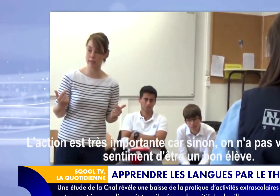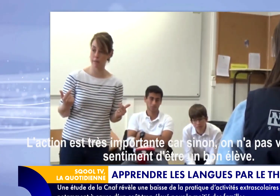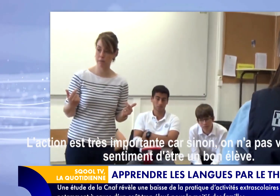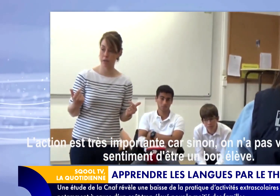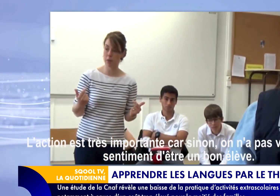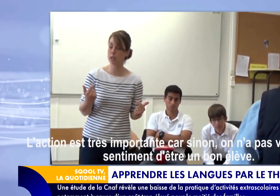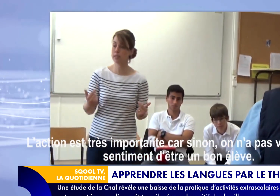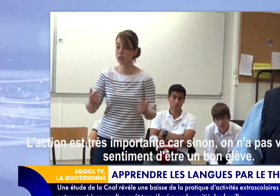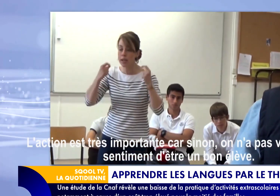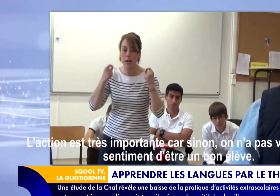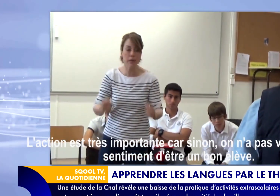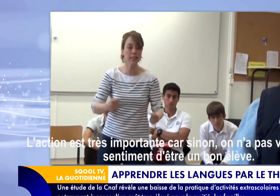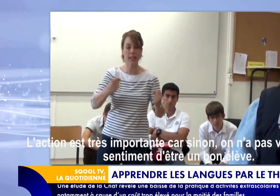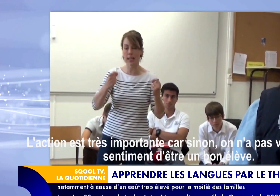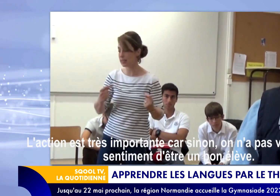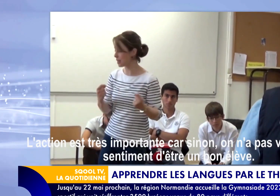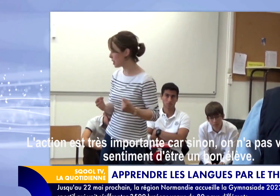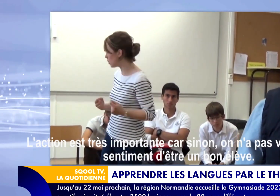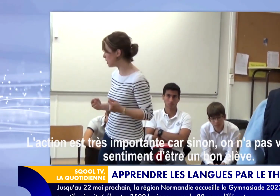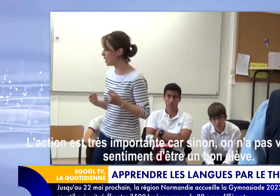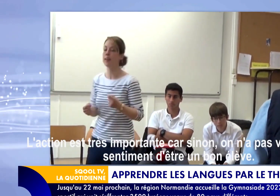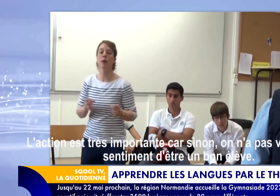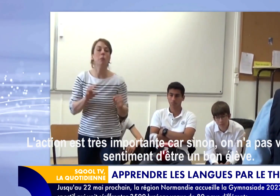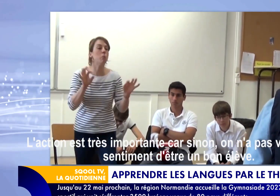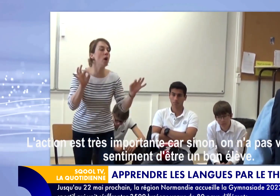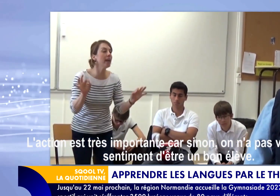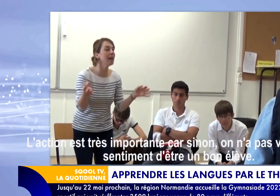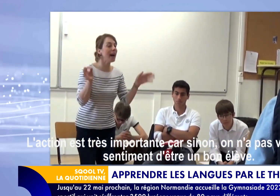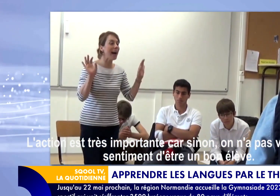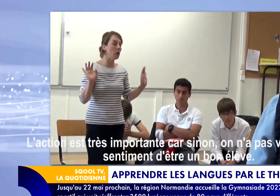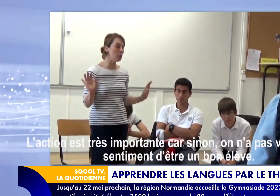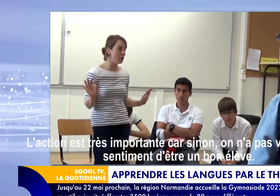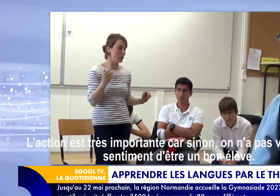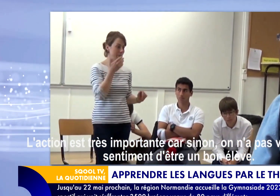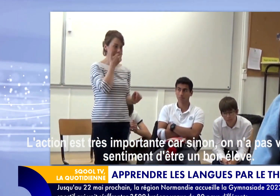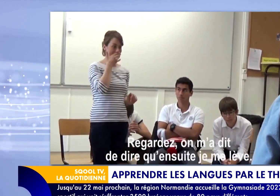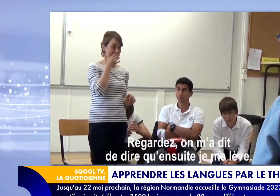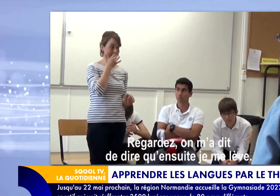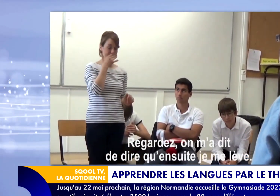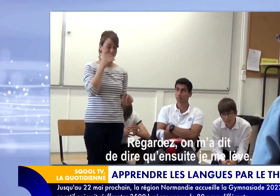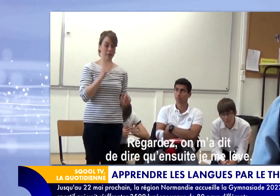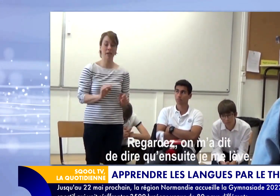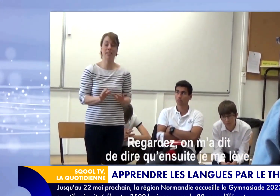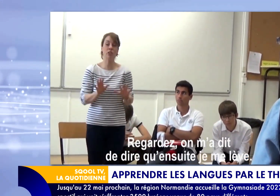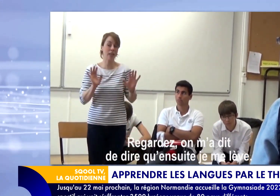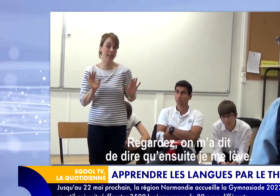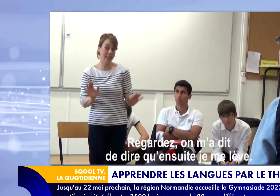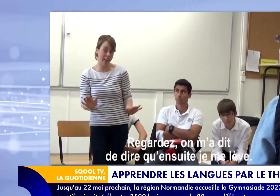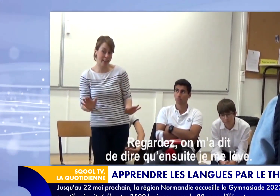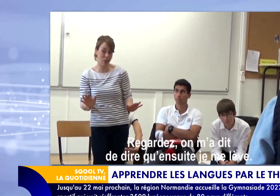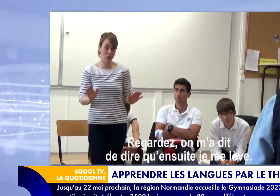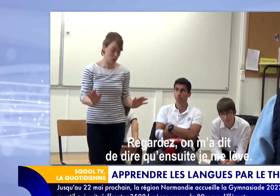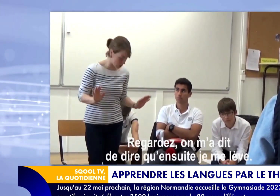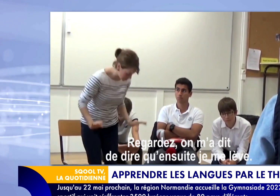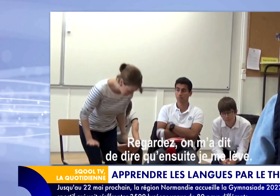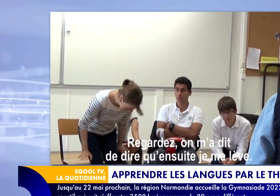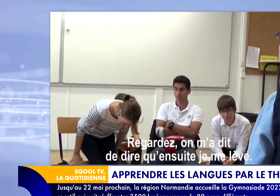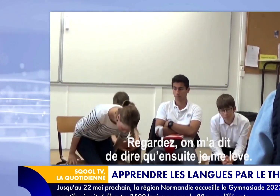importante, porque si no realmente da la sensación de buen alumno. A ver, me han dicho que diga eso, entonces me